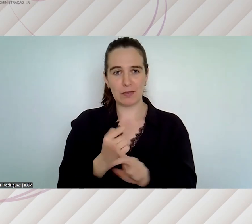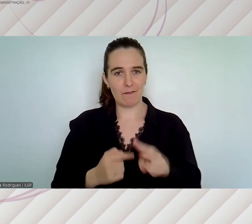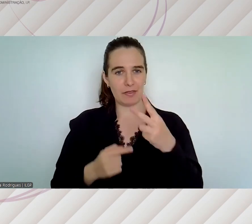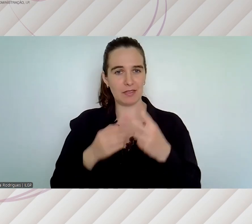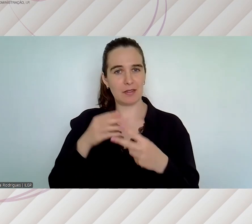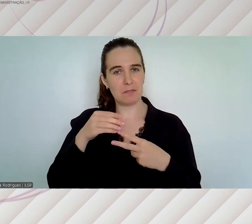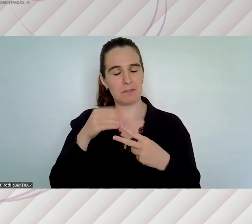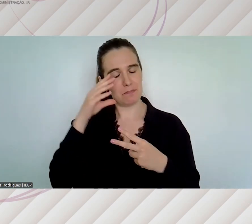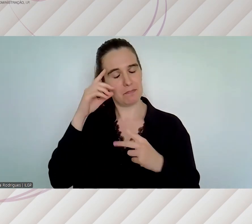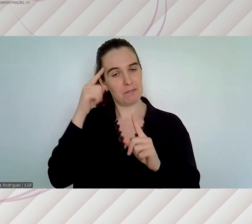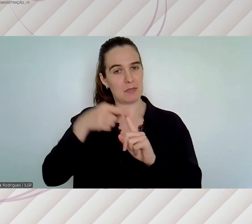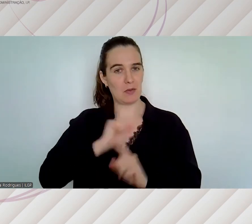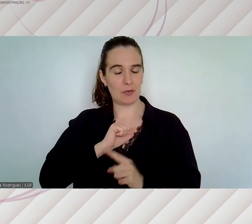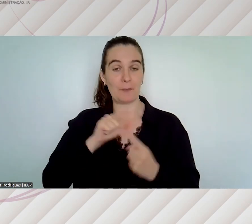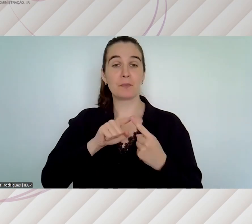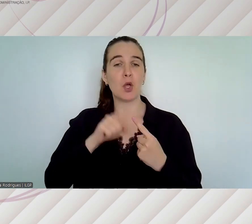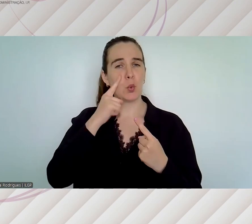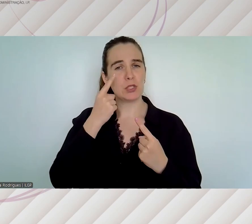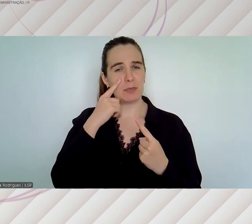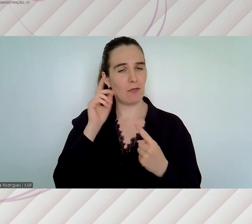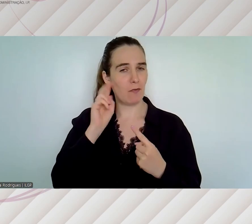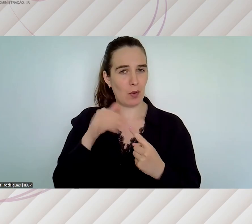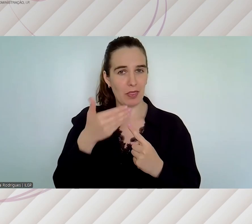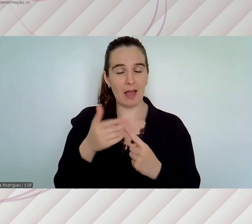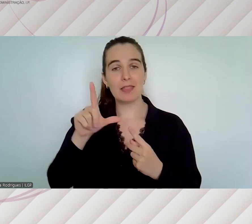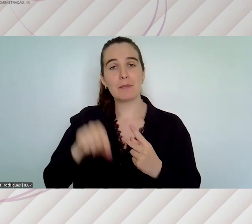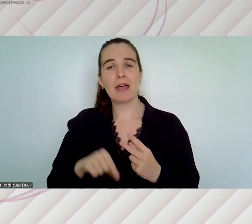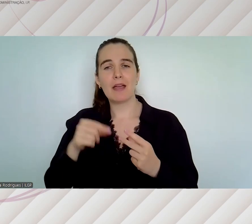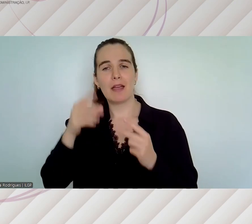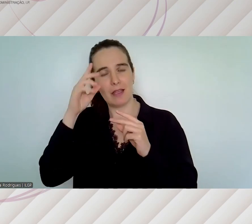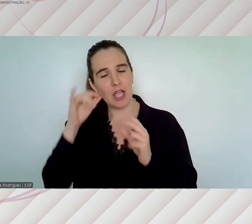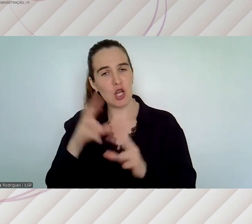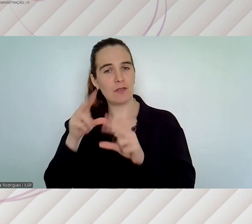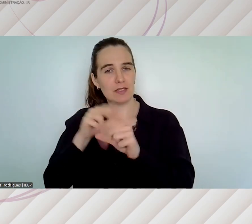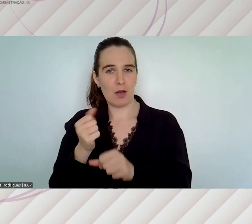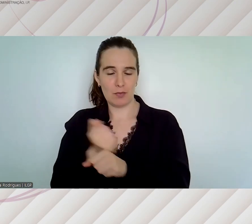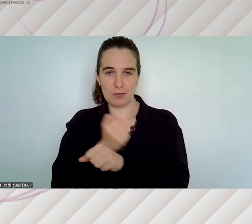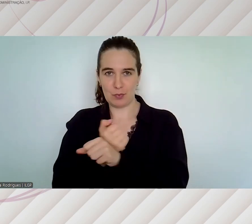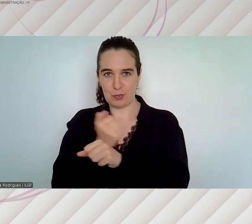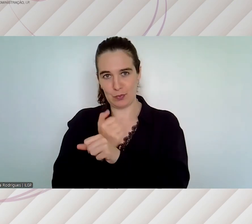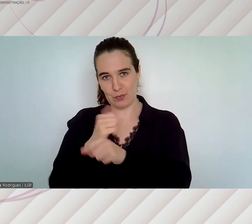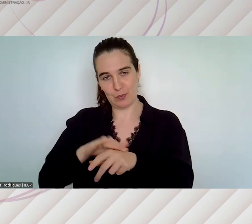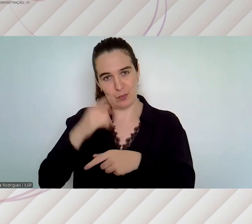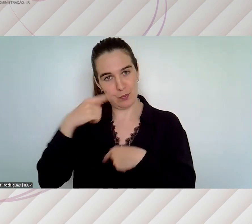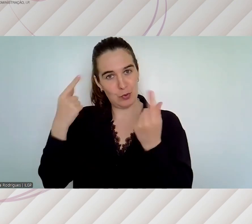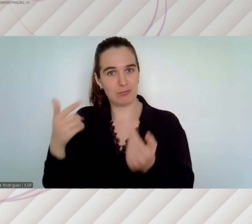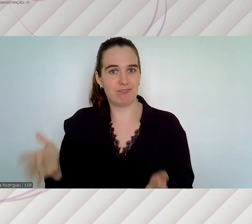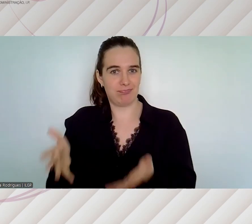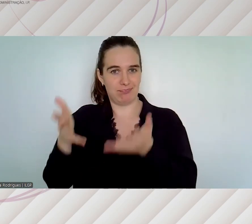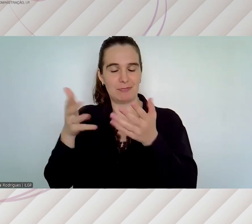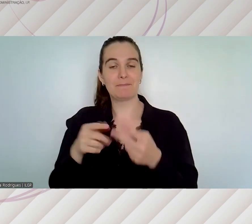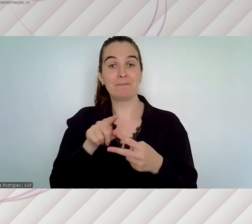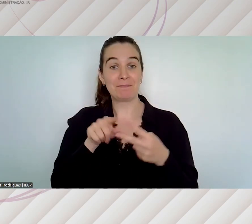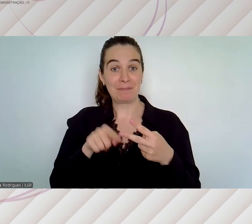a valorização do conhecimento e a promoção da inovação no setor público. O Prémio INA nasce da convicção de que o